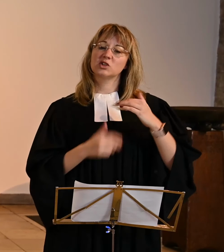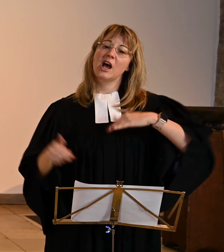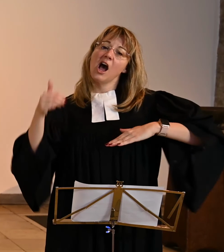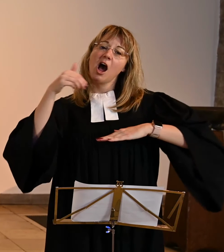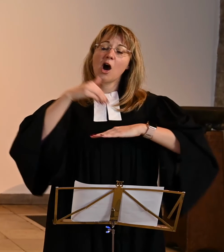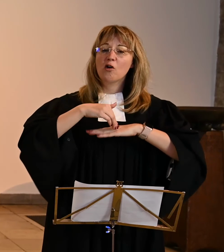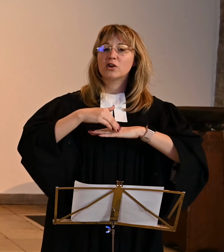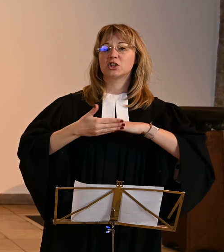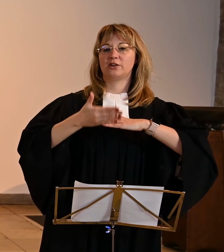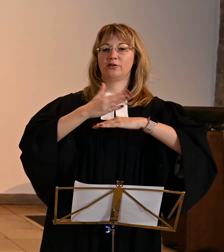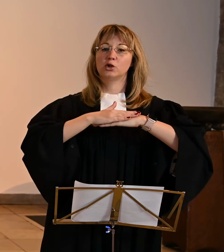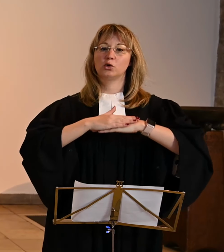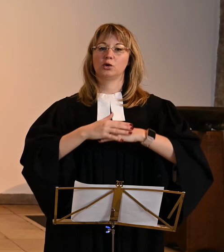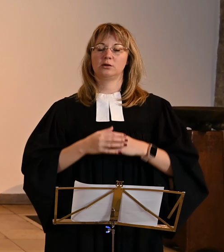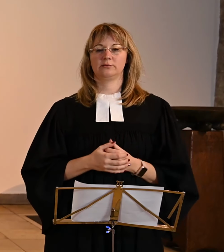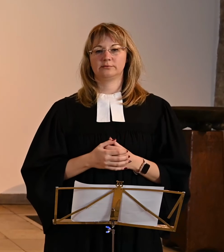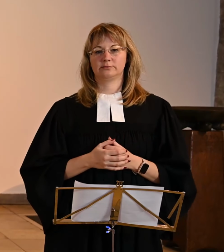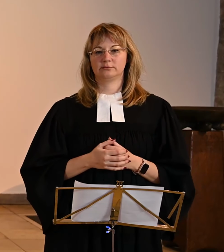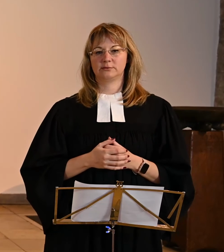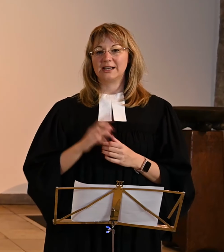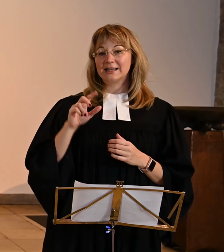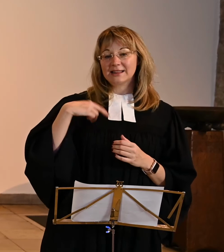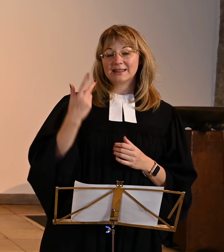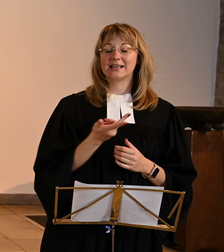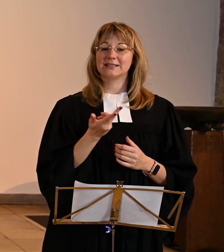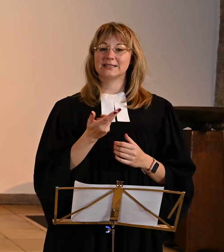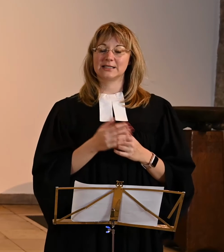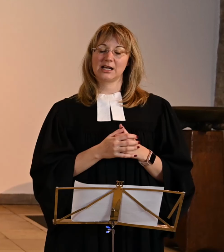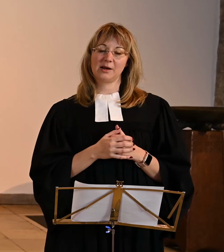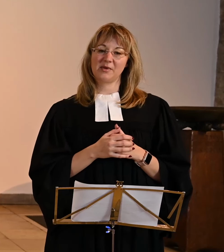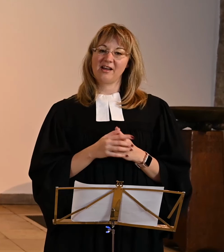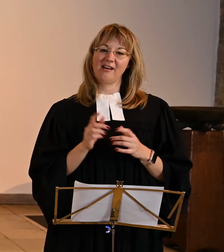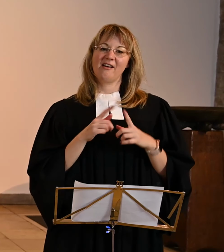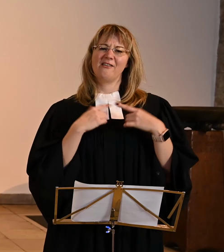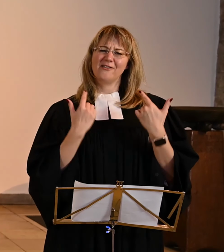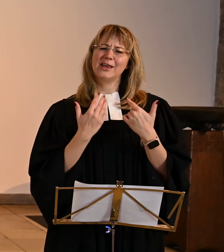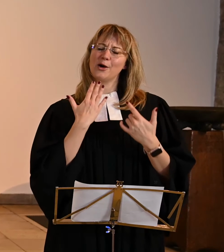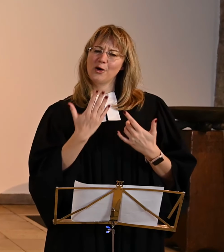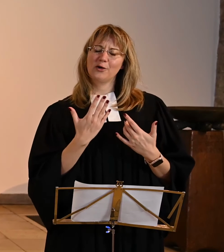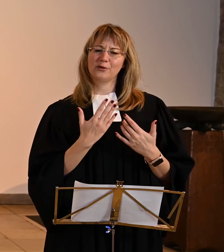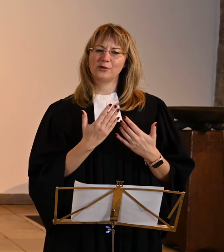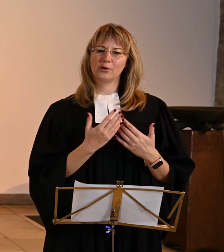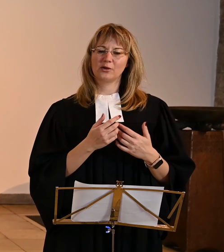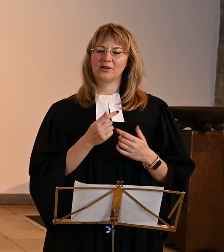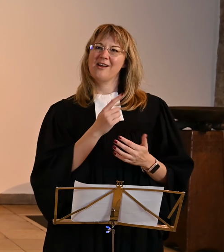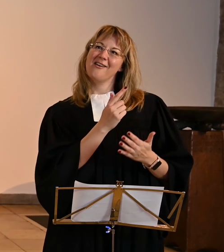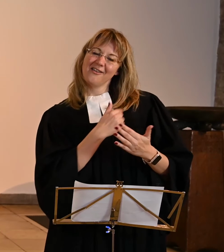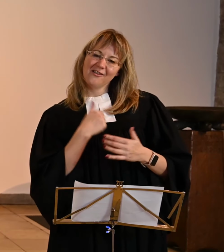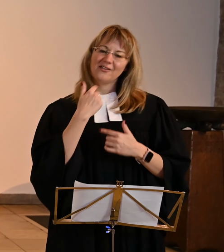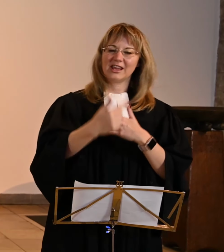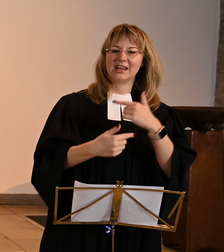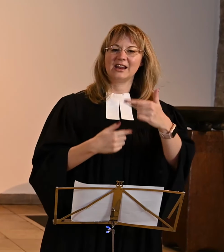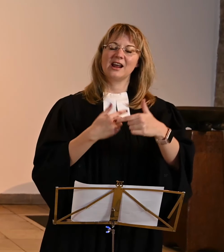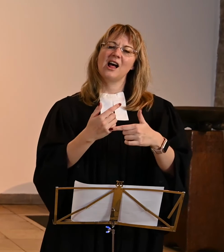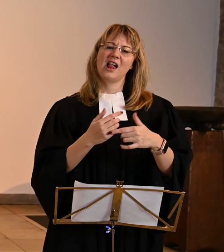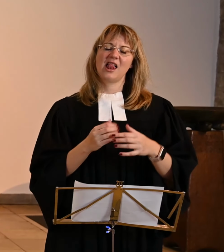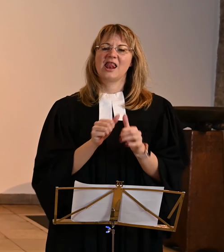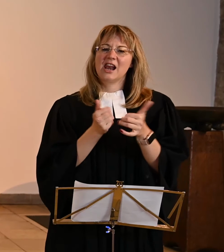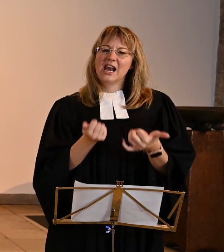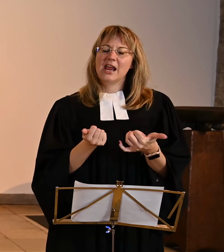ist. So ist uns verheißen, dass auch wir über dieses Leben hinaus und über unseren